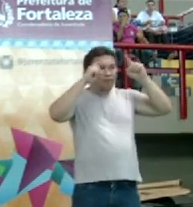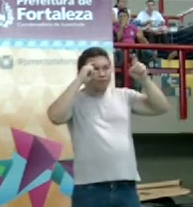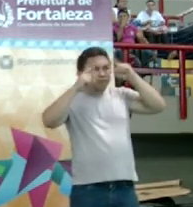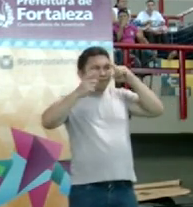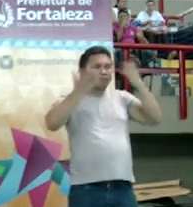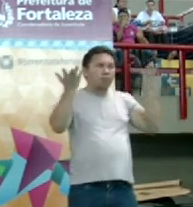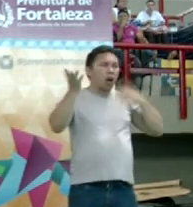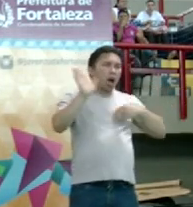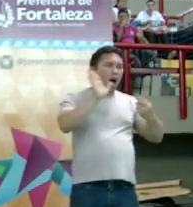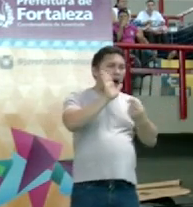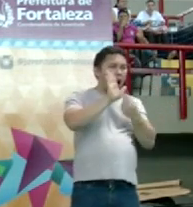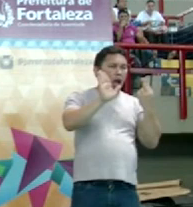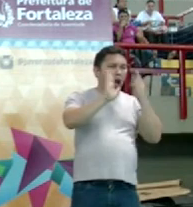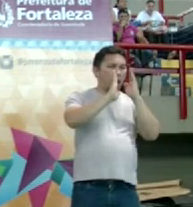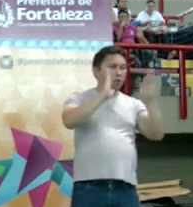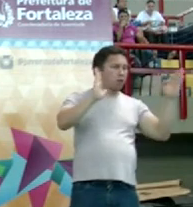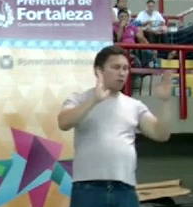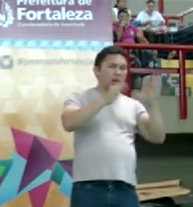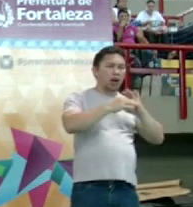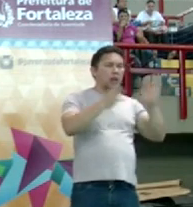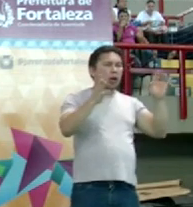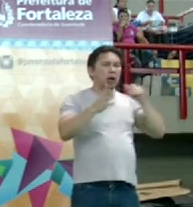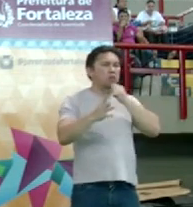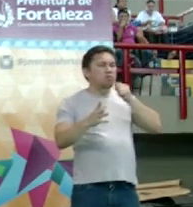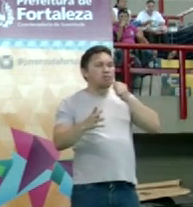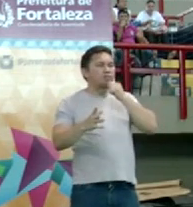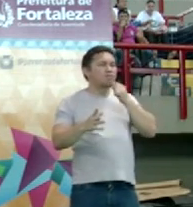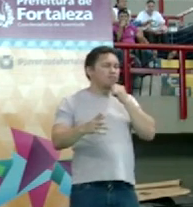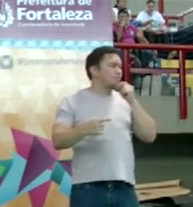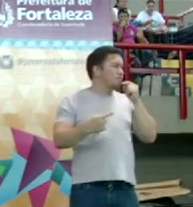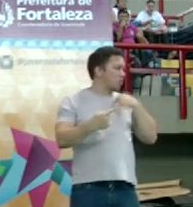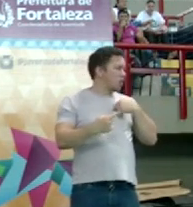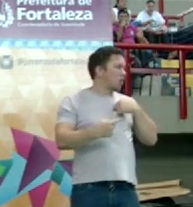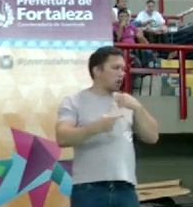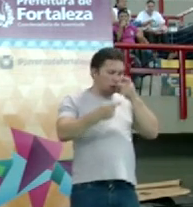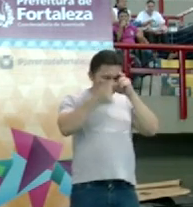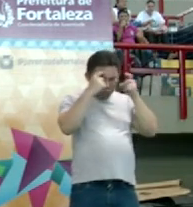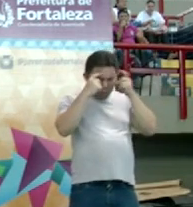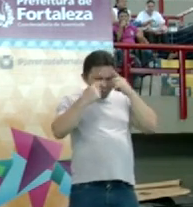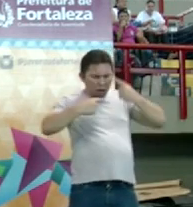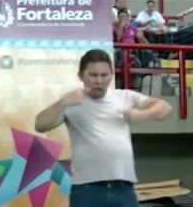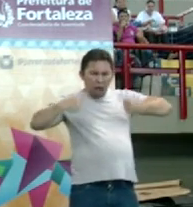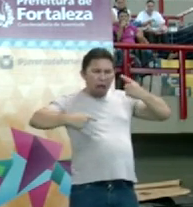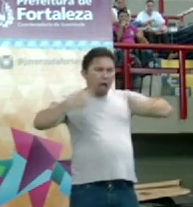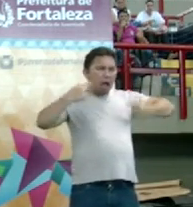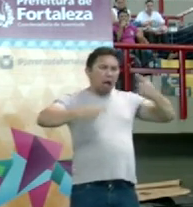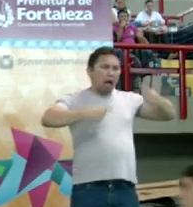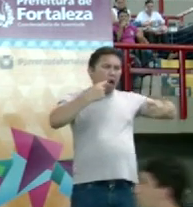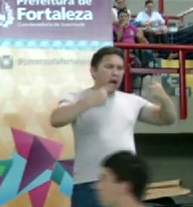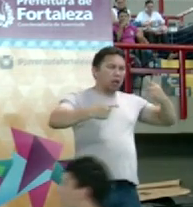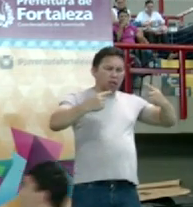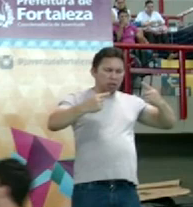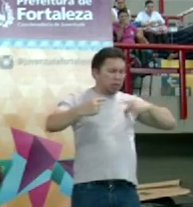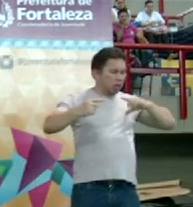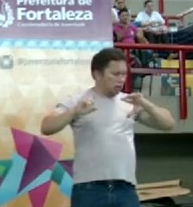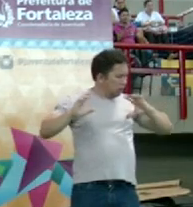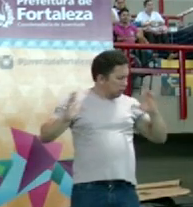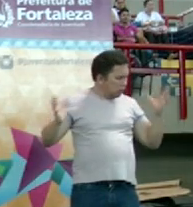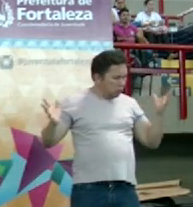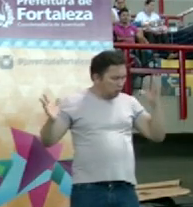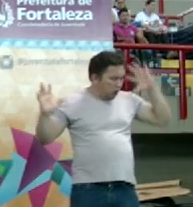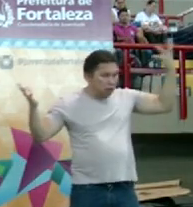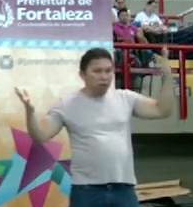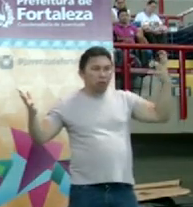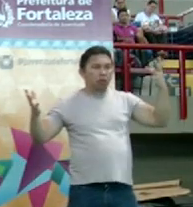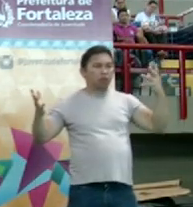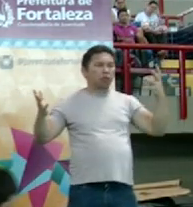biografias não autorizadas no Brasil tem tomado discussões mais assertivas. Tá